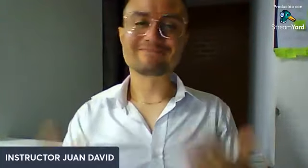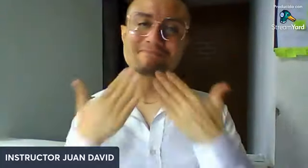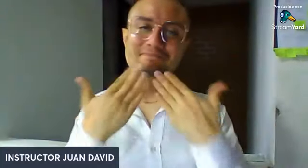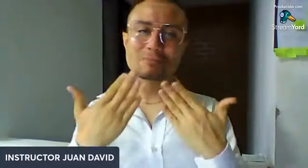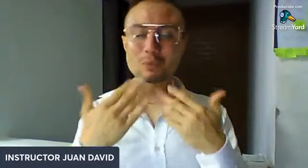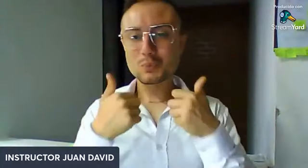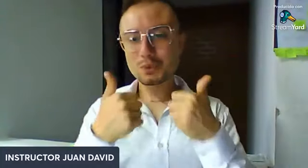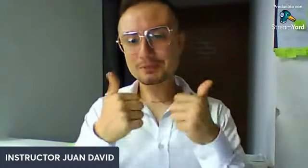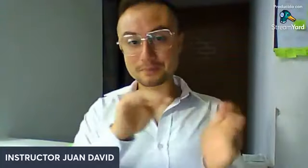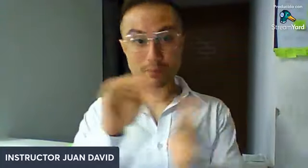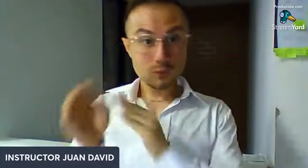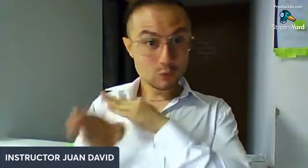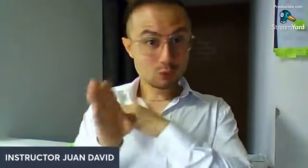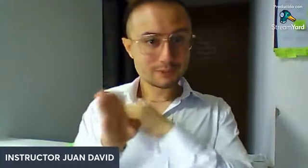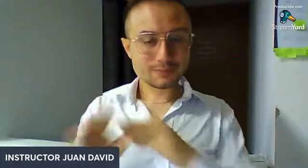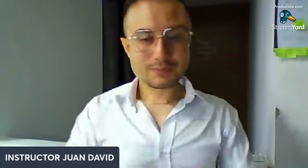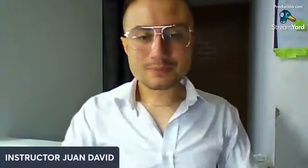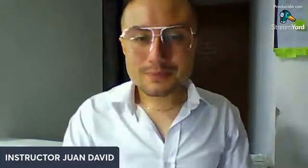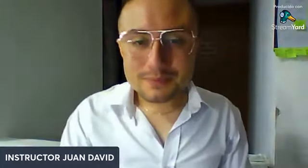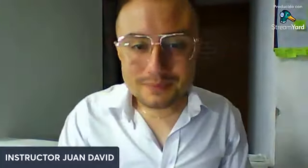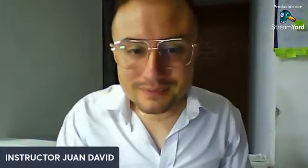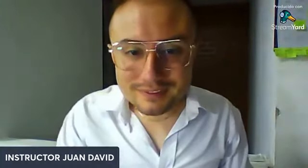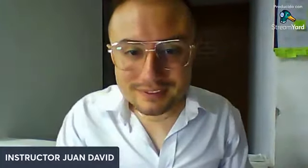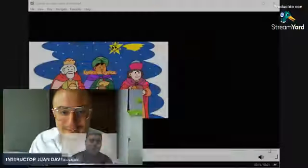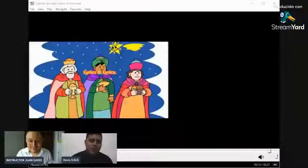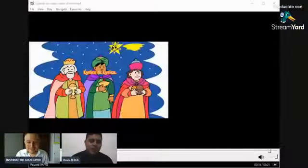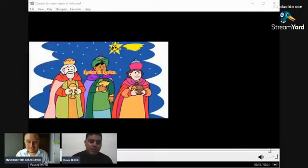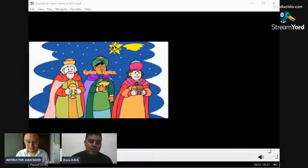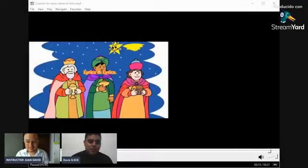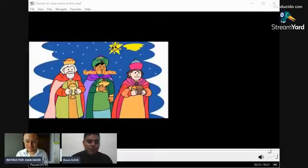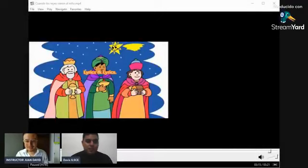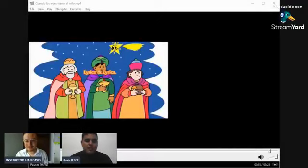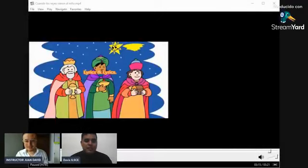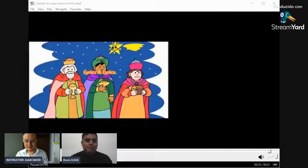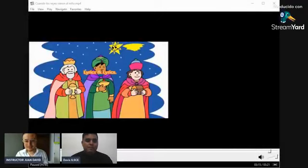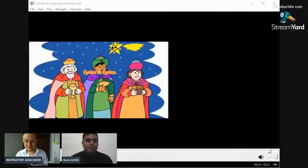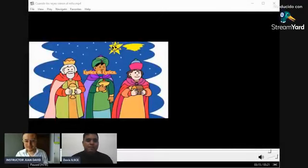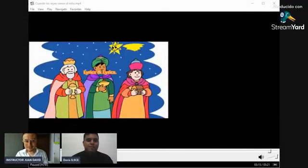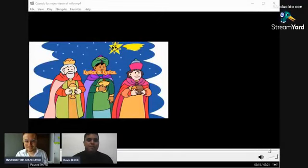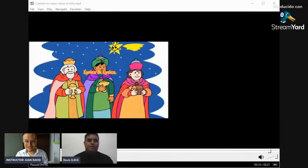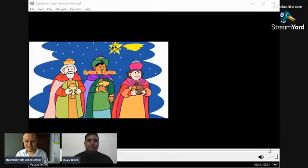le dan. Pero sí, María, bueno, muchas gracias por el comentario. Voy a seguir.